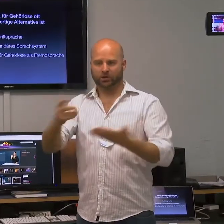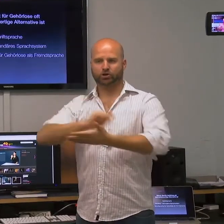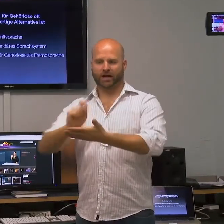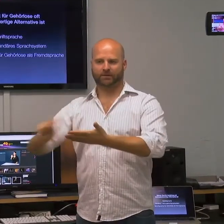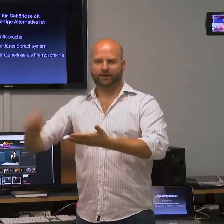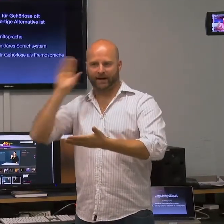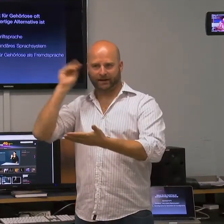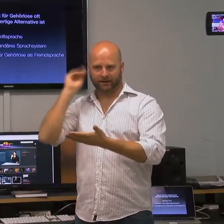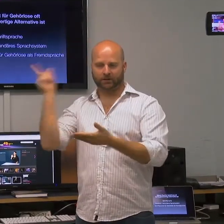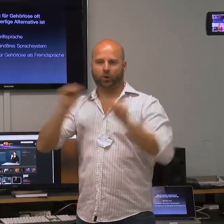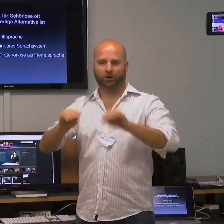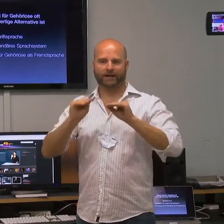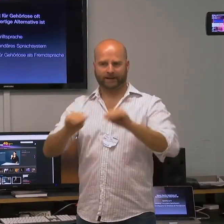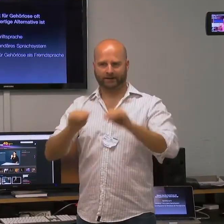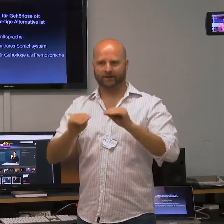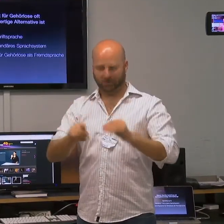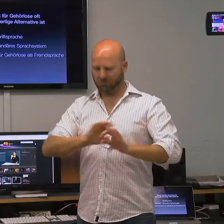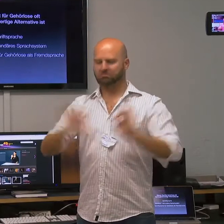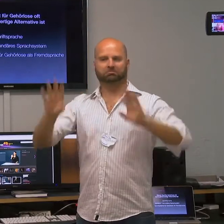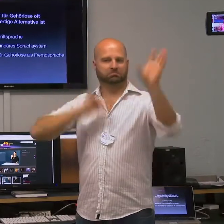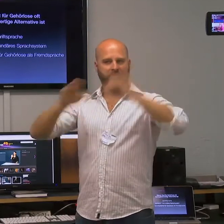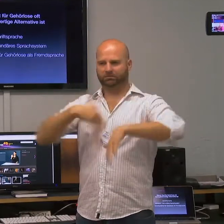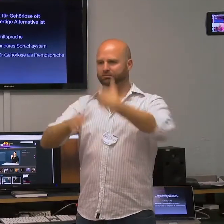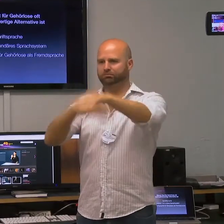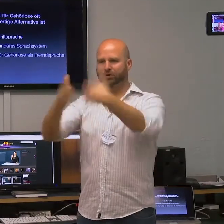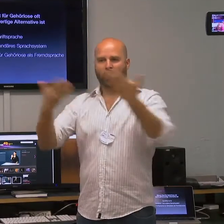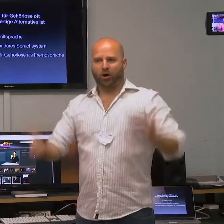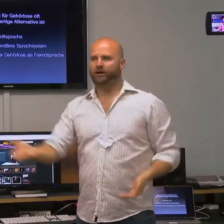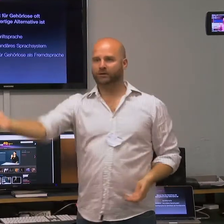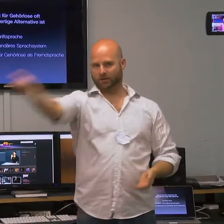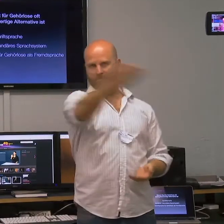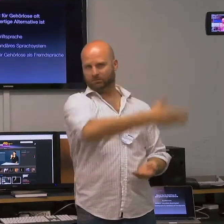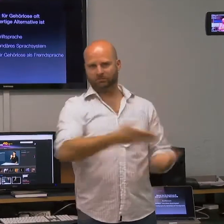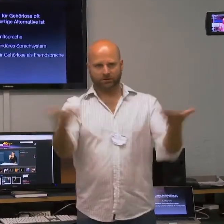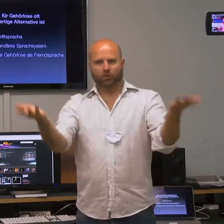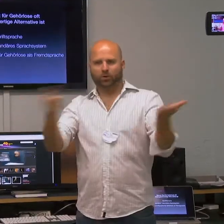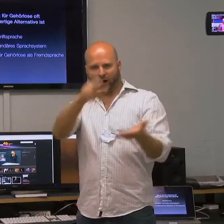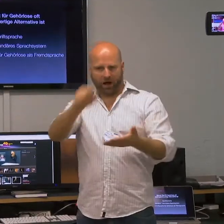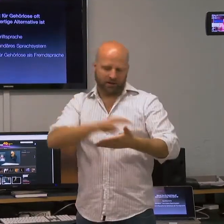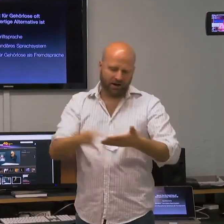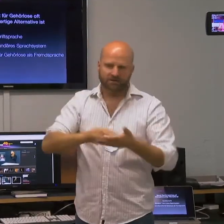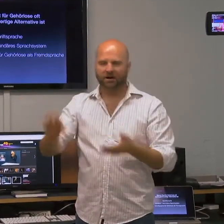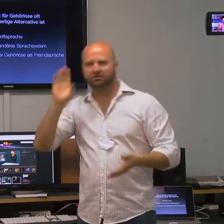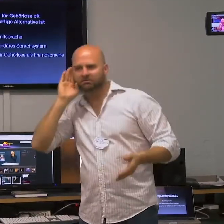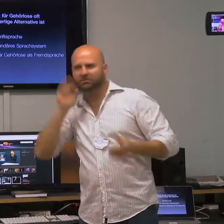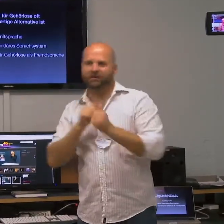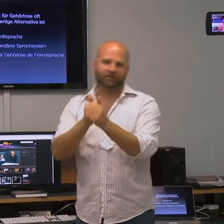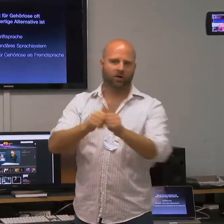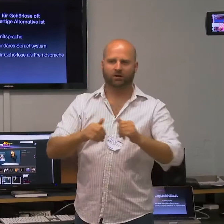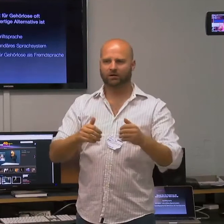Grundlage schreiben und lesen und so. Aber ihr habt eine volle Grundlage. Das ist für euch Hörende, oder? Dann könnt ihr lesen,